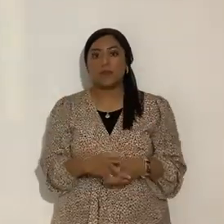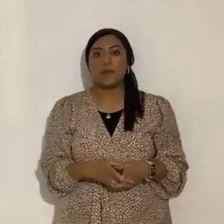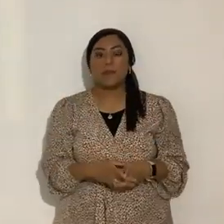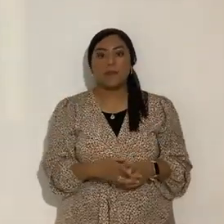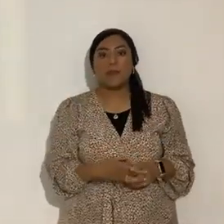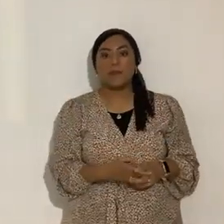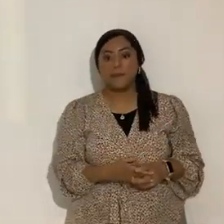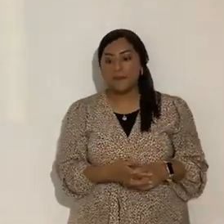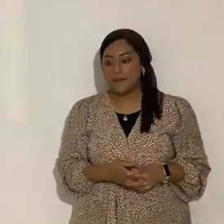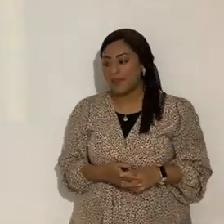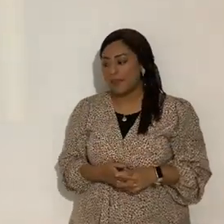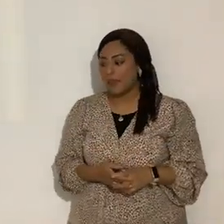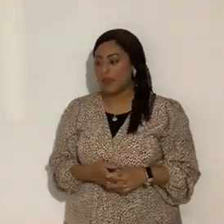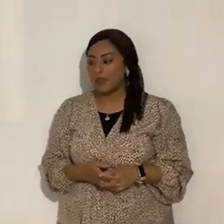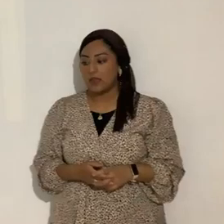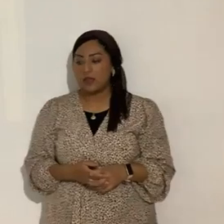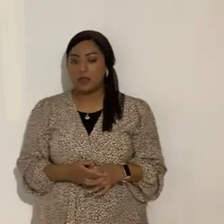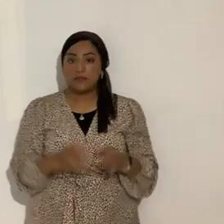mucha atención,